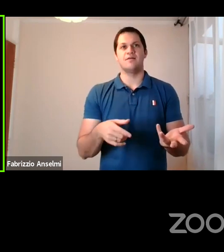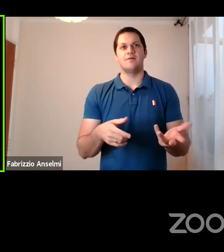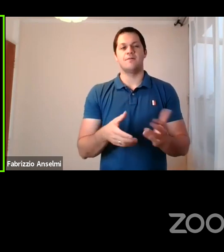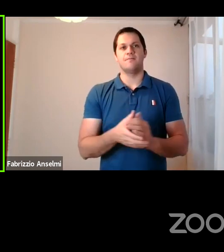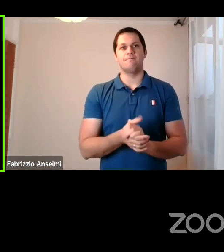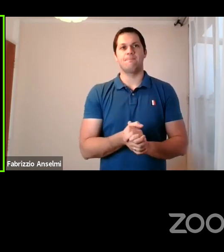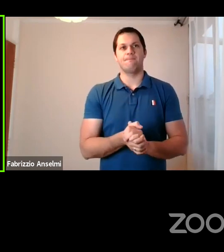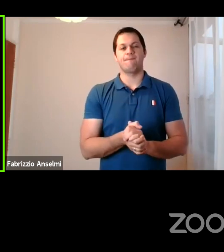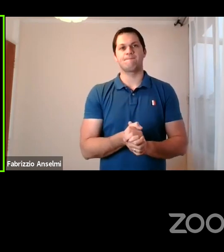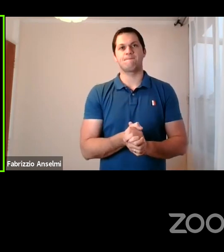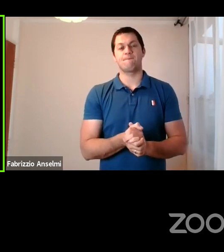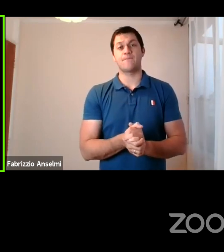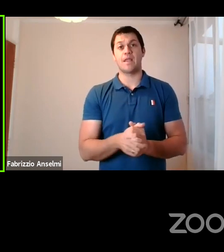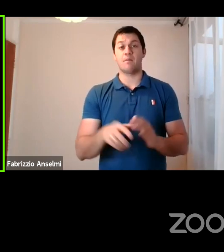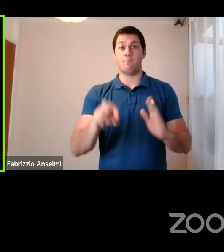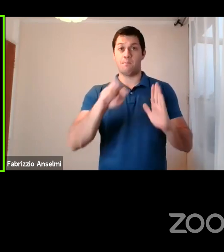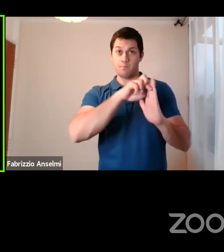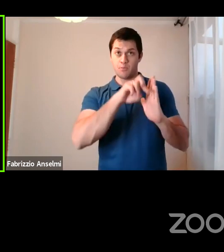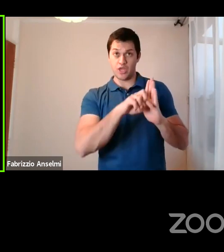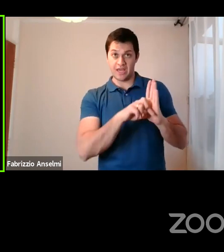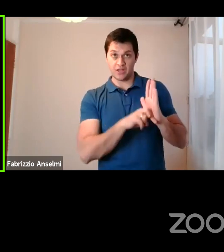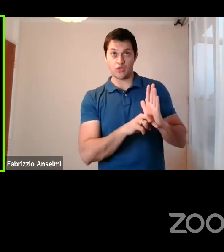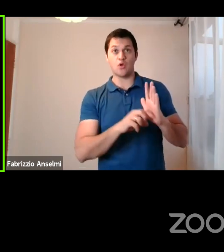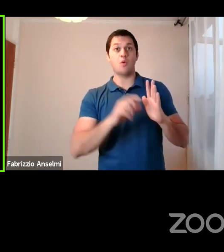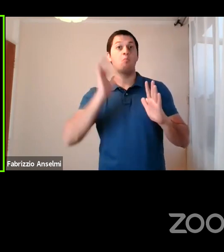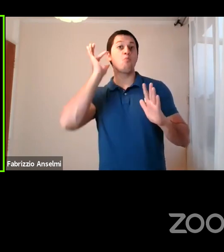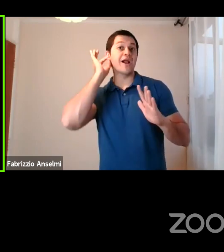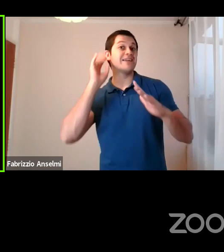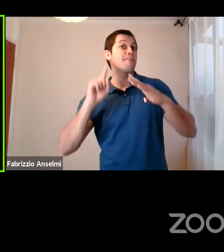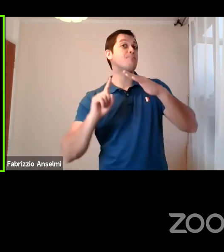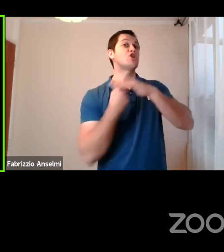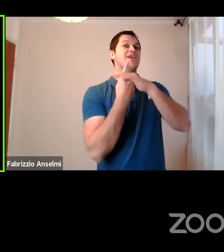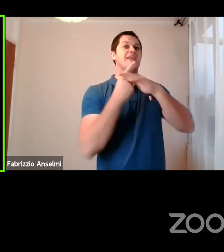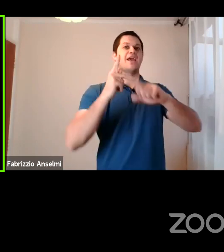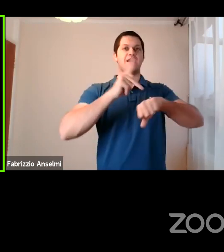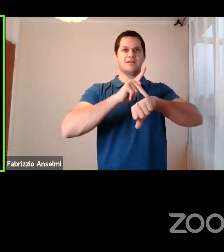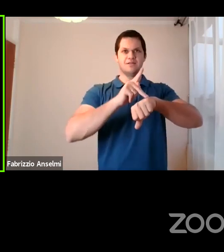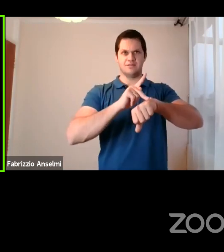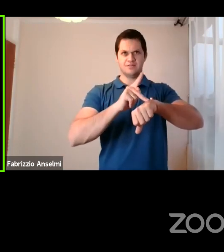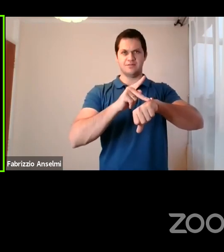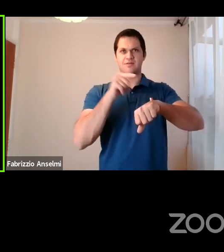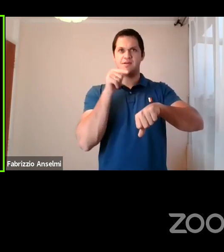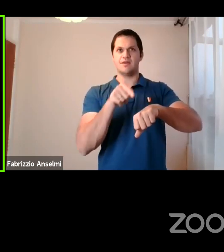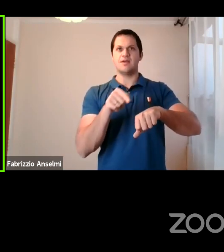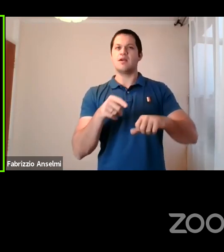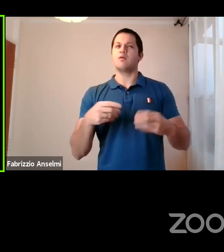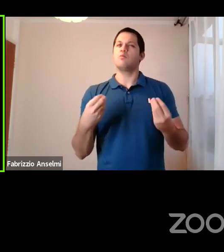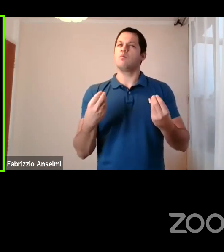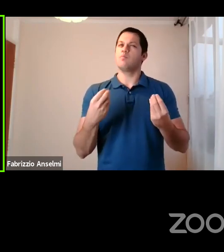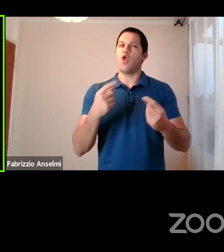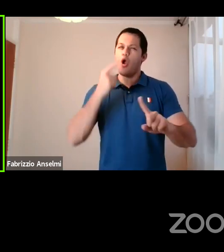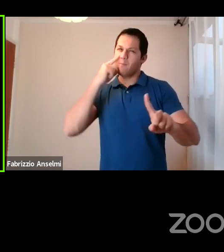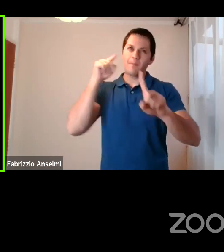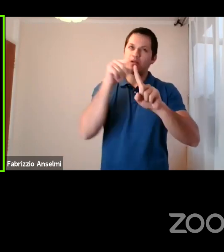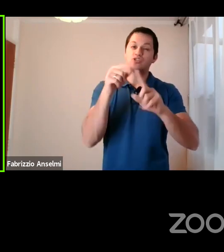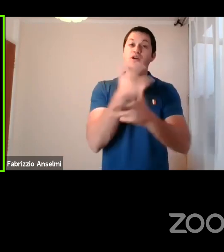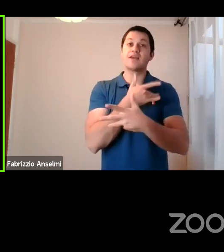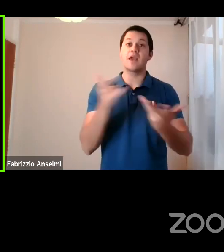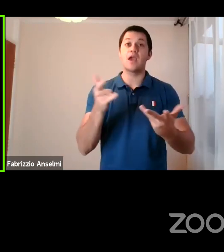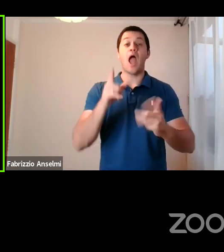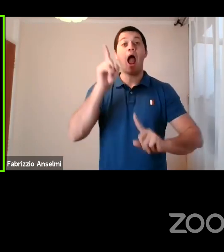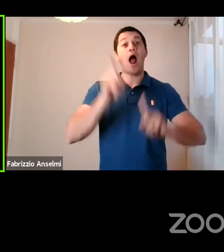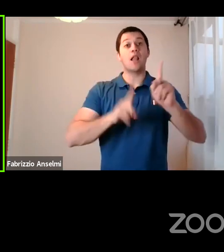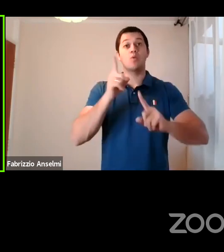Y bueno, el proyecto Mujeres Pioneras en la Kinesiología tiene como objetivos posicionar el nombre de mujeres que con su trabajo han sido un aporte al desarrollo